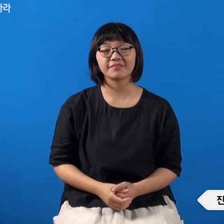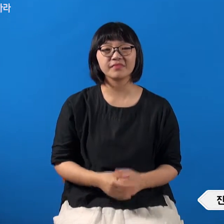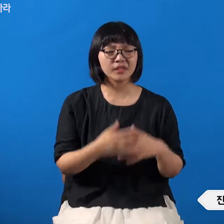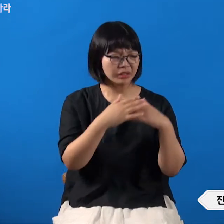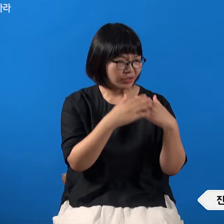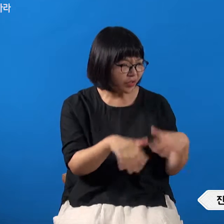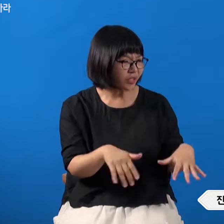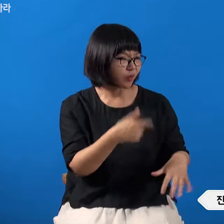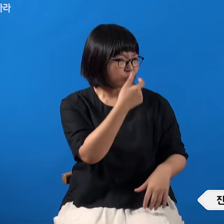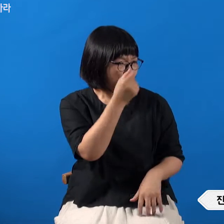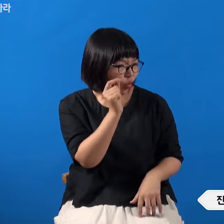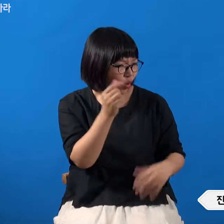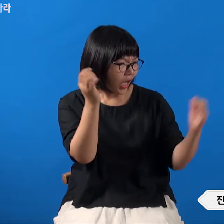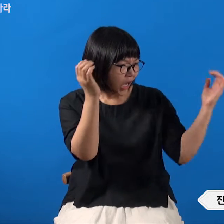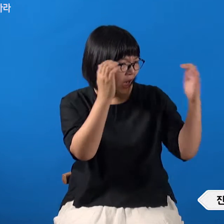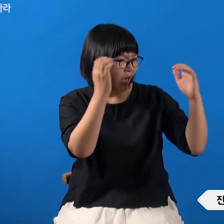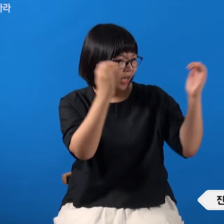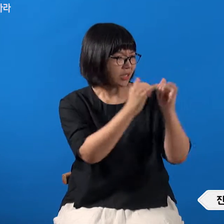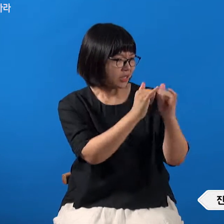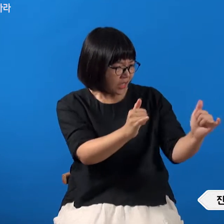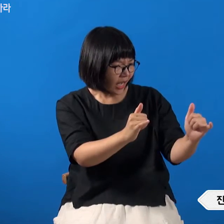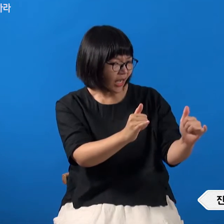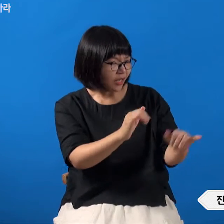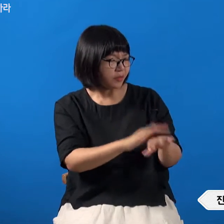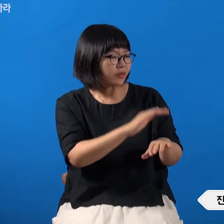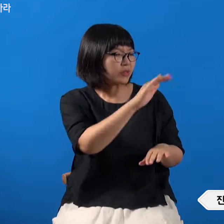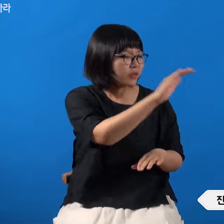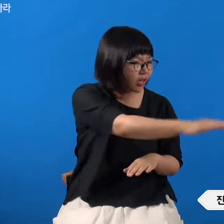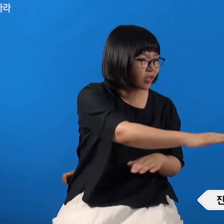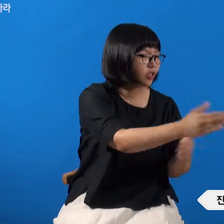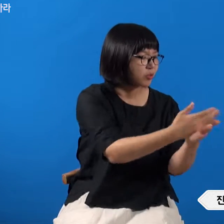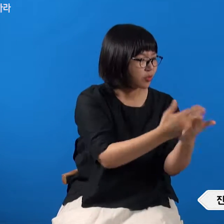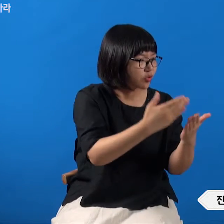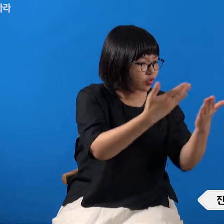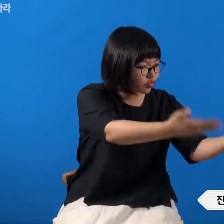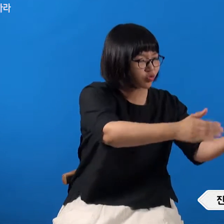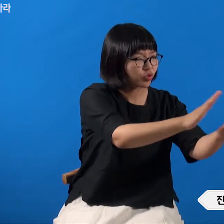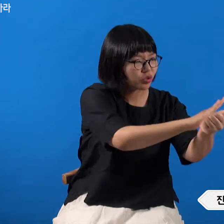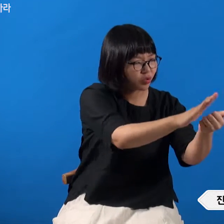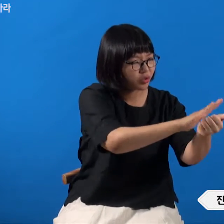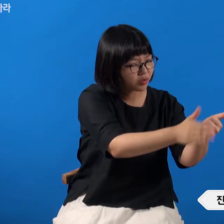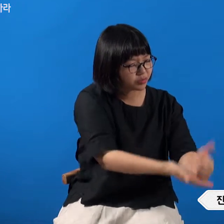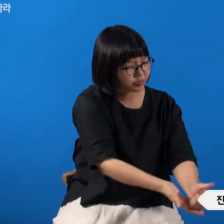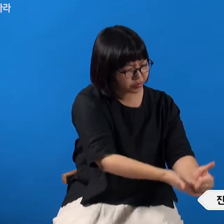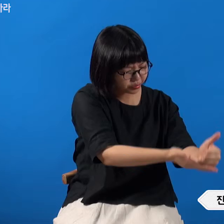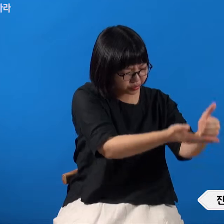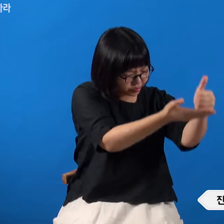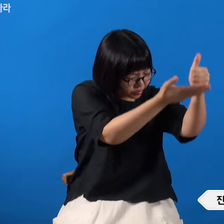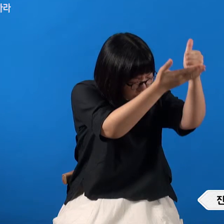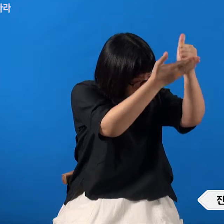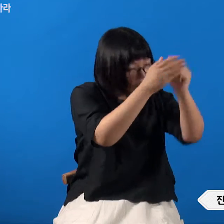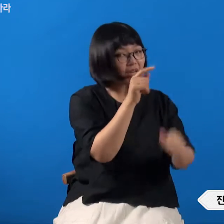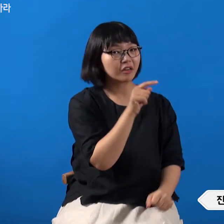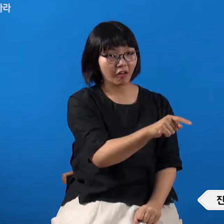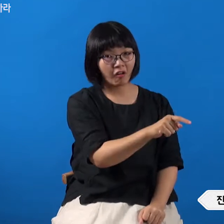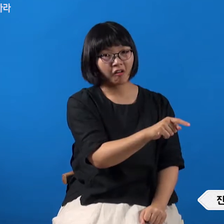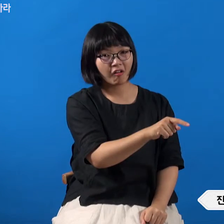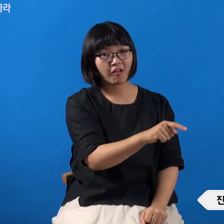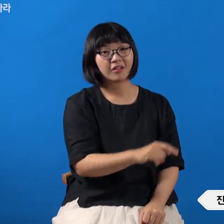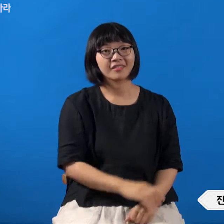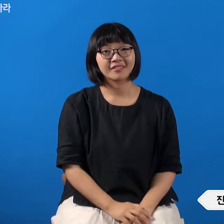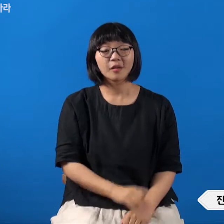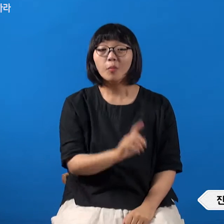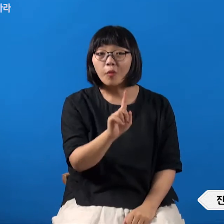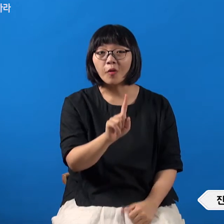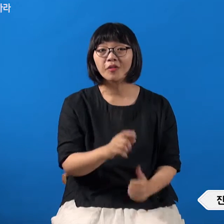자들을 향해 다가가고 나누고 베풀고 바로 이 섬김의 자리에 있는 것, 성경은 말씀합니다.